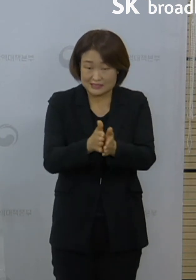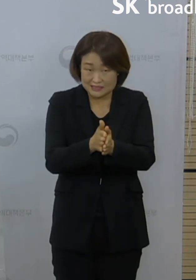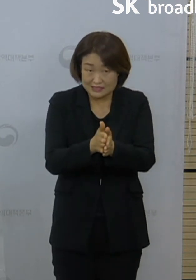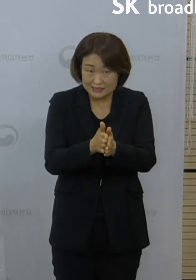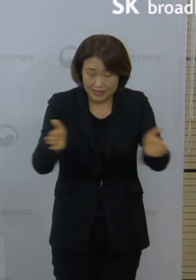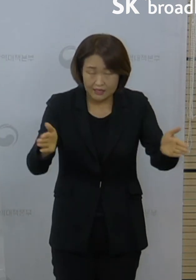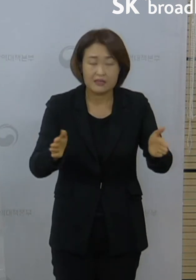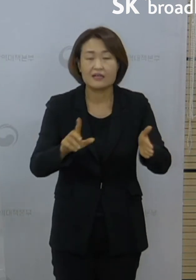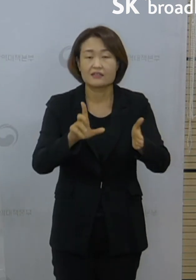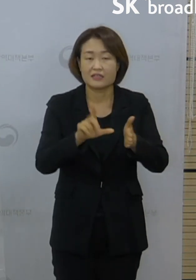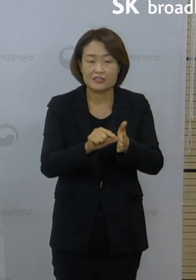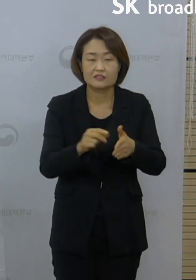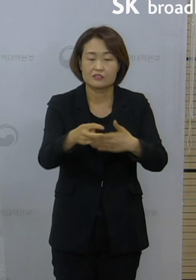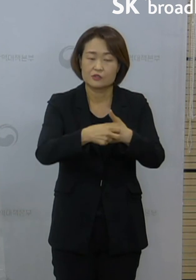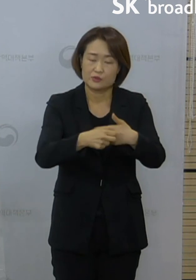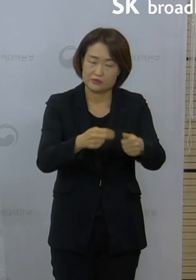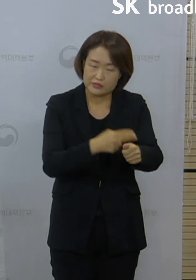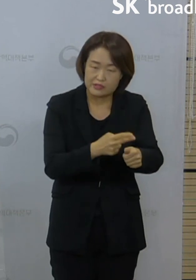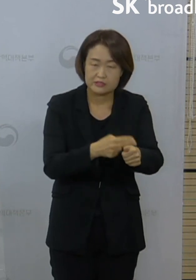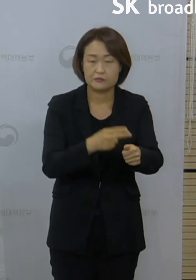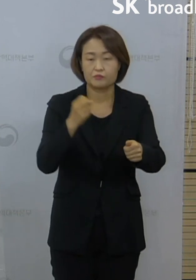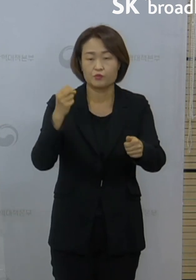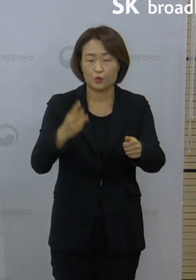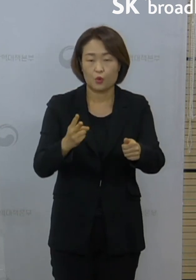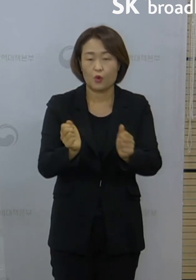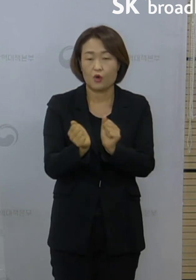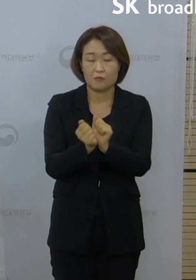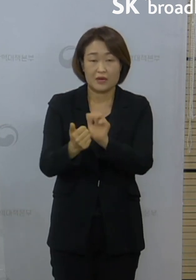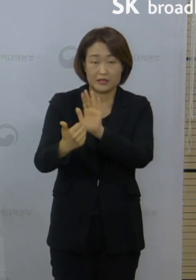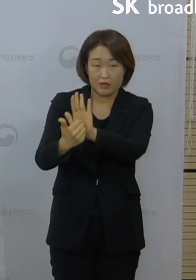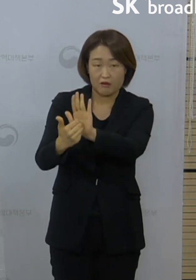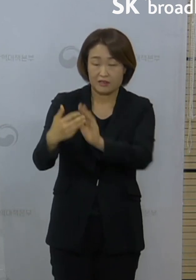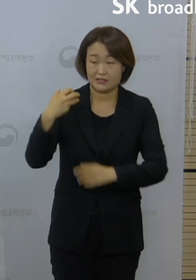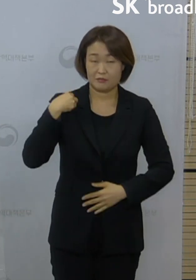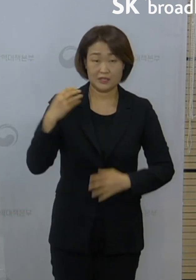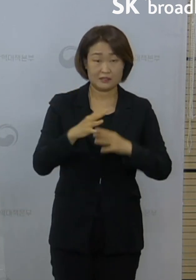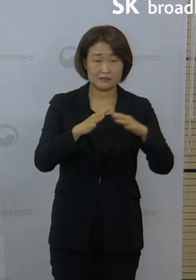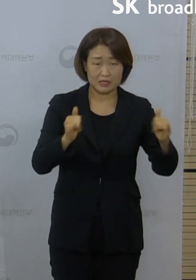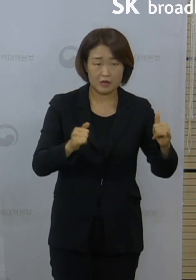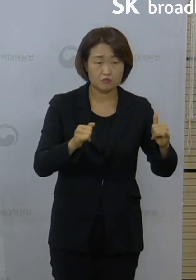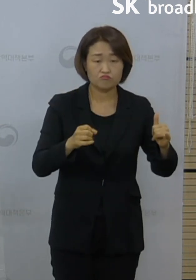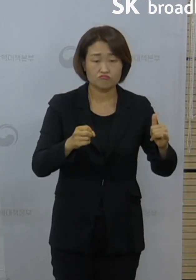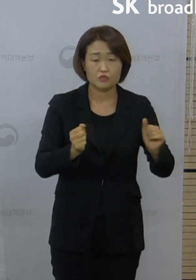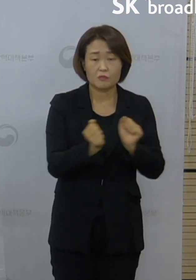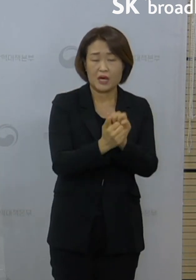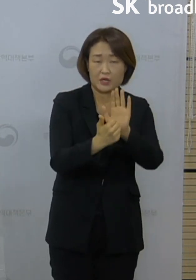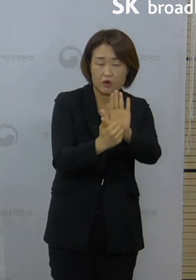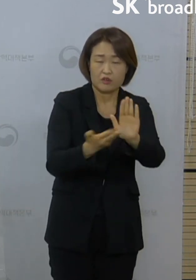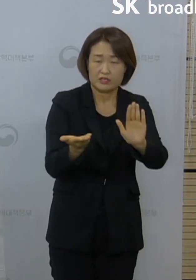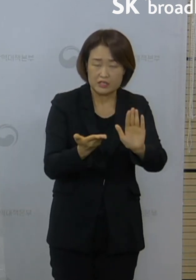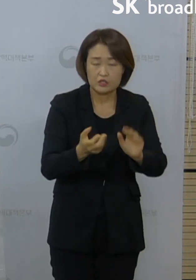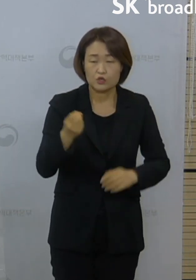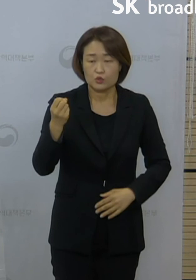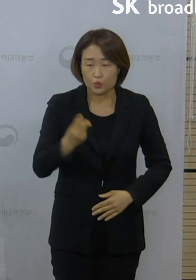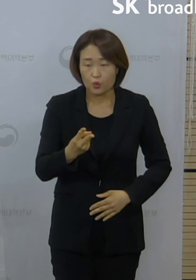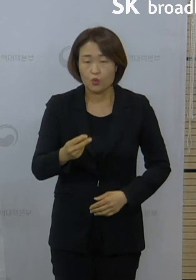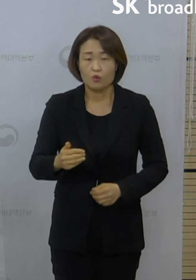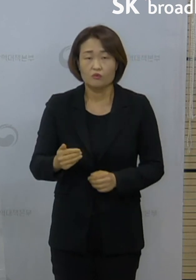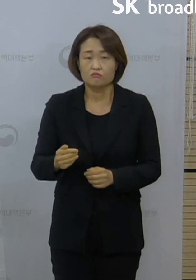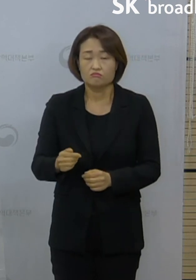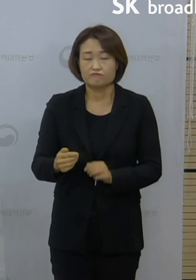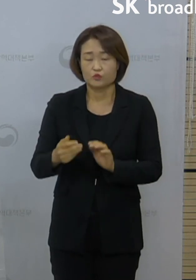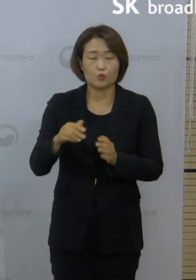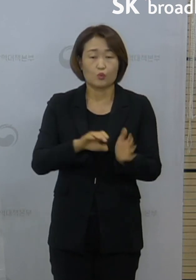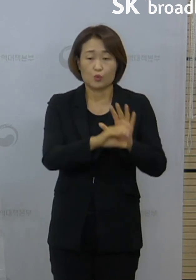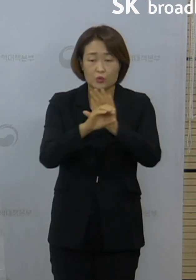의료진과 보건소 등 당 역 인력들은 방역 때 응 업무와 함께 예방접종도 동시에